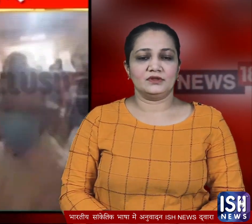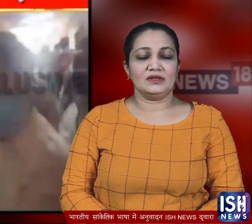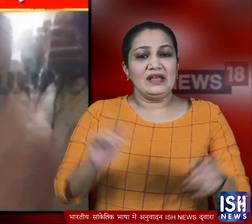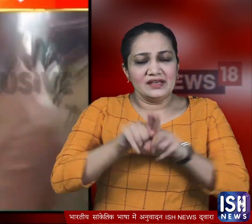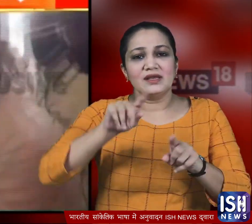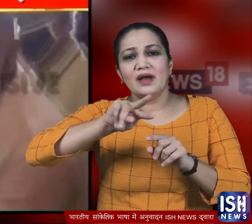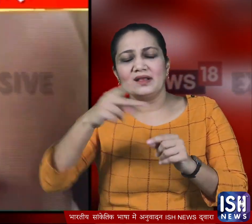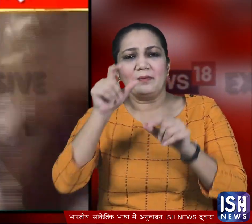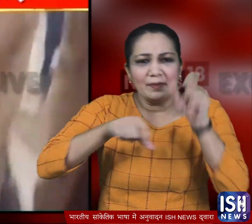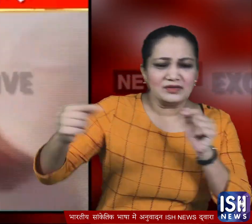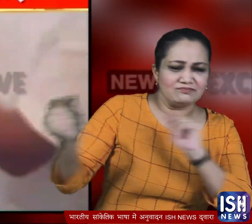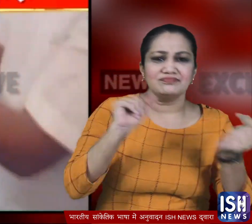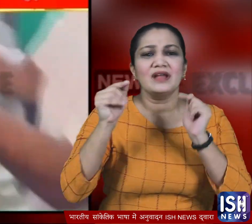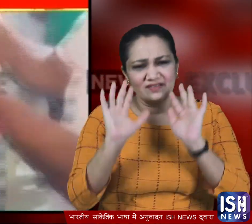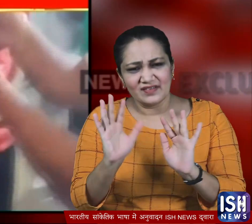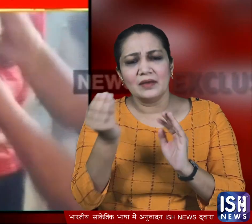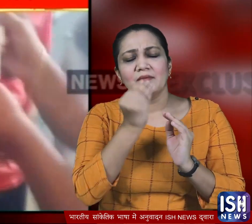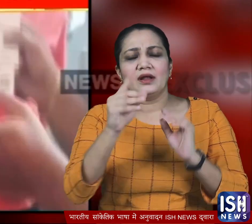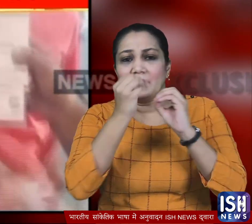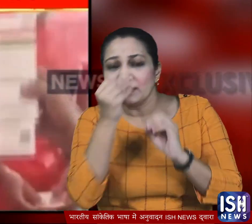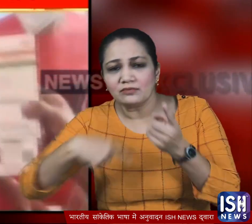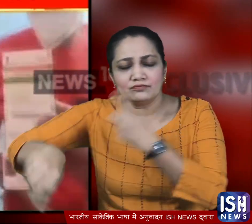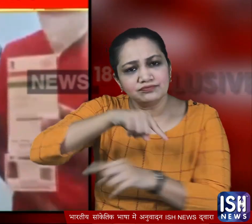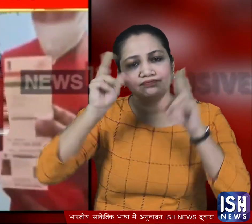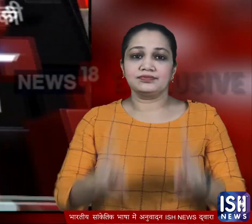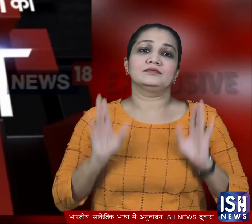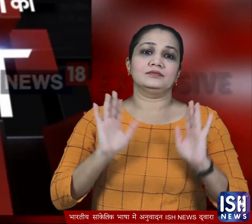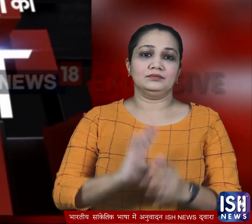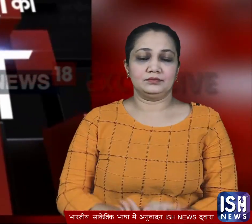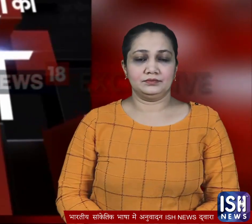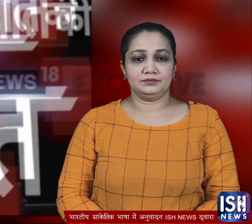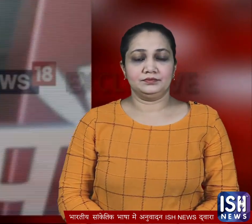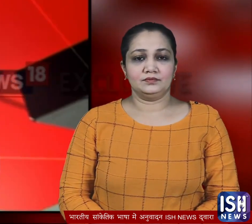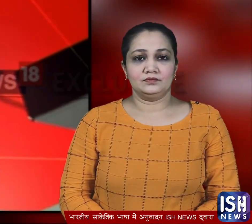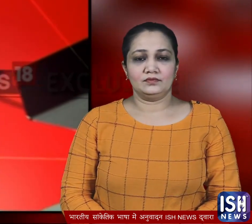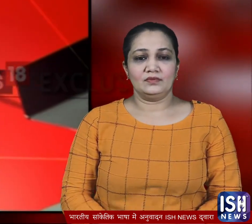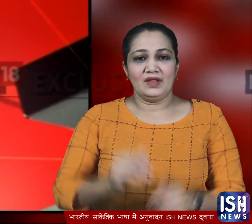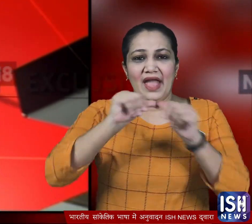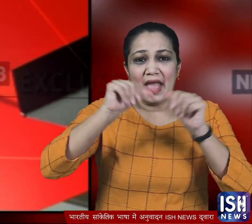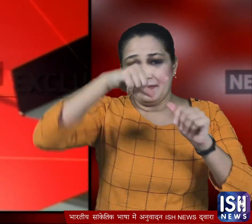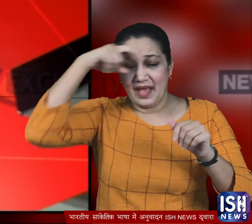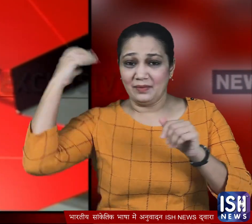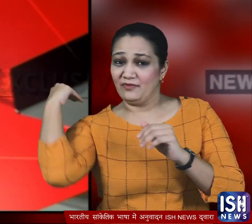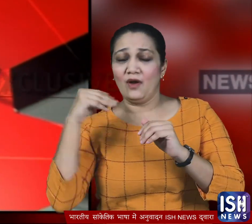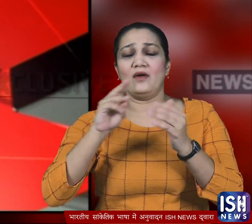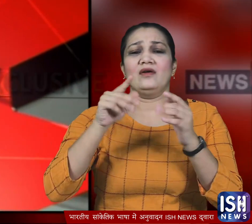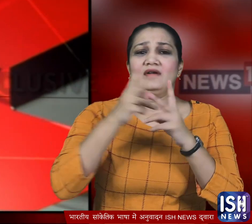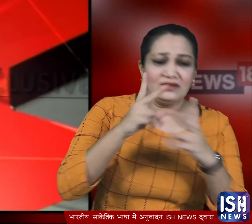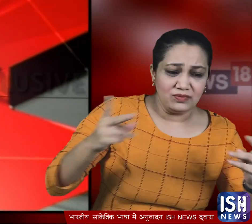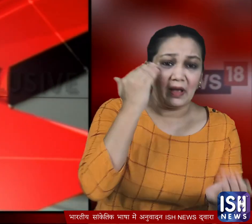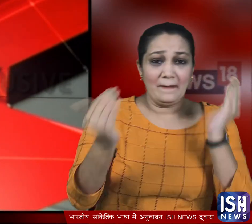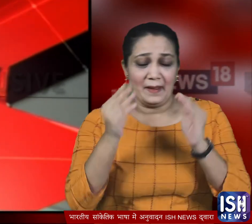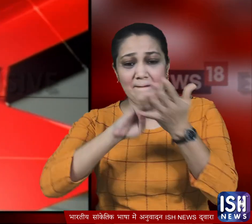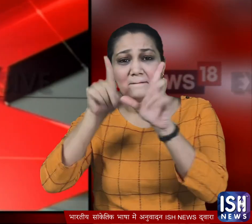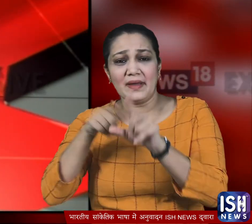इस दौरान कुछ लोगों ने हल्का फुल्का विरोध भी किया, लेकिन बीजेपी के कार्यकर्ता वहीं डटे रहे। अप्रैल के मुकाबले मई के महीने में देश